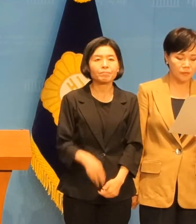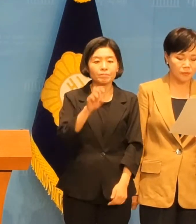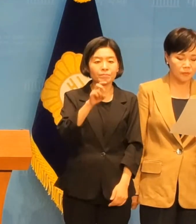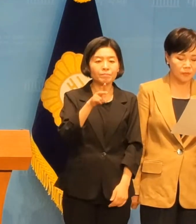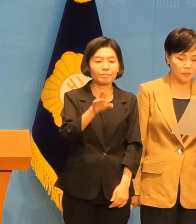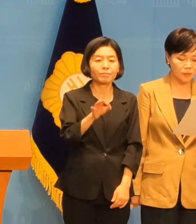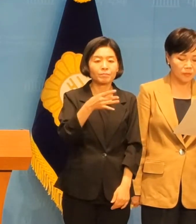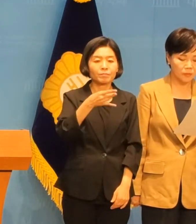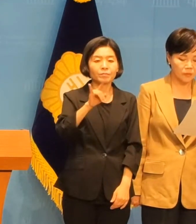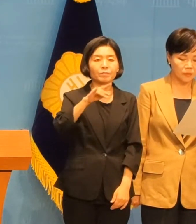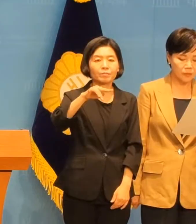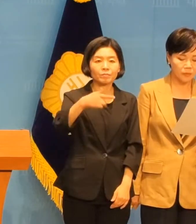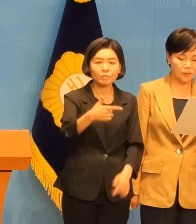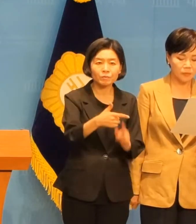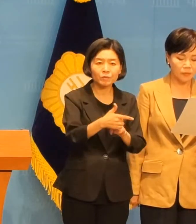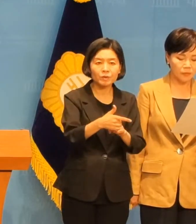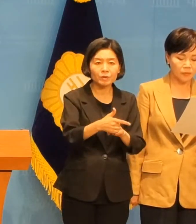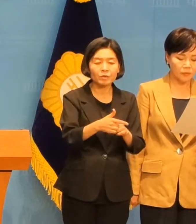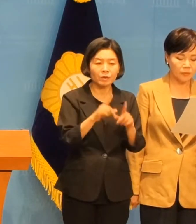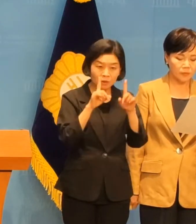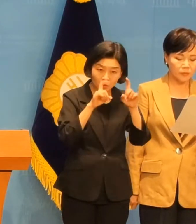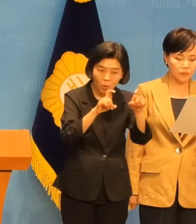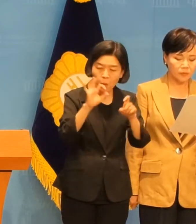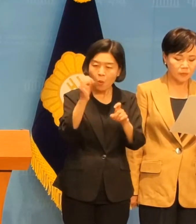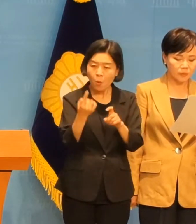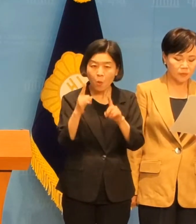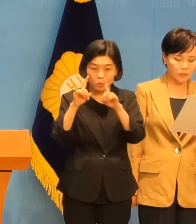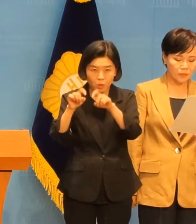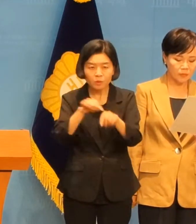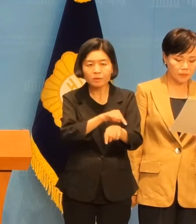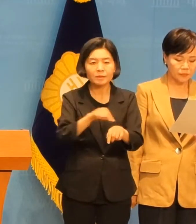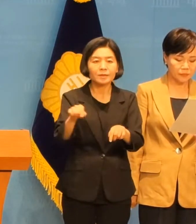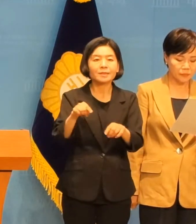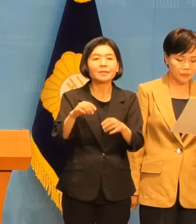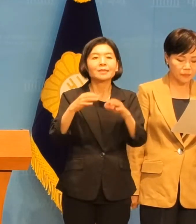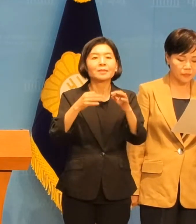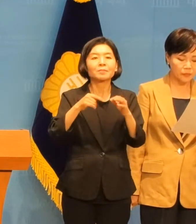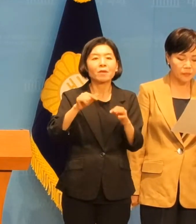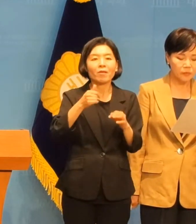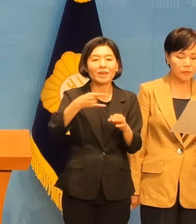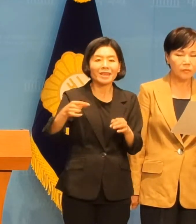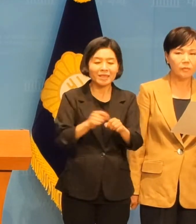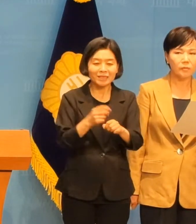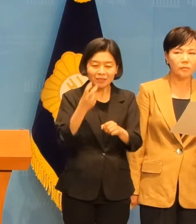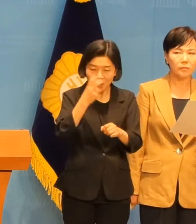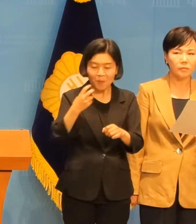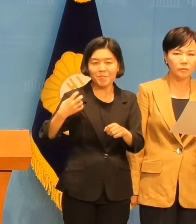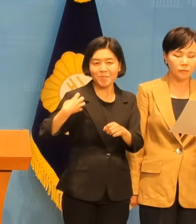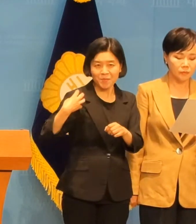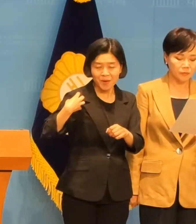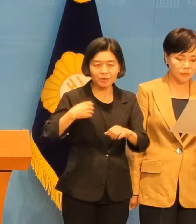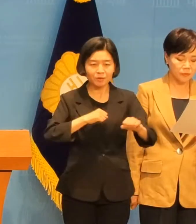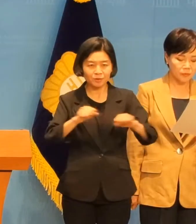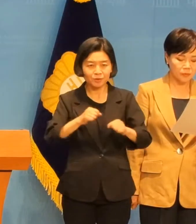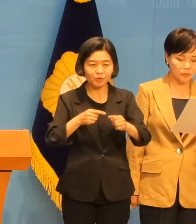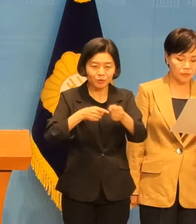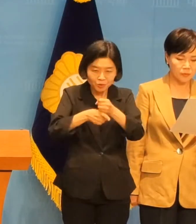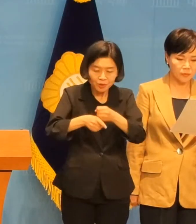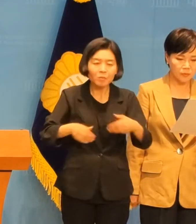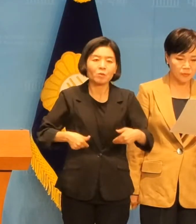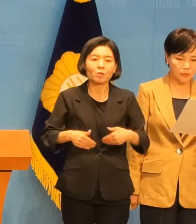명태균 게이트와 오세훈 의혹, 당장 김건희 특검이 나서야 합니다. 우리가 지금 묵과할 수 없는